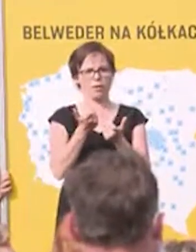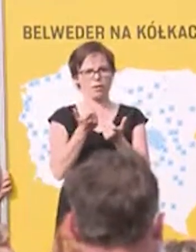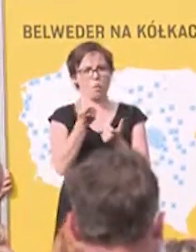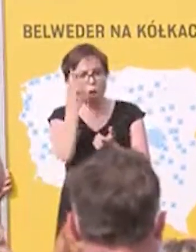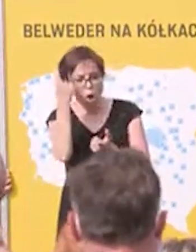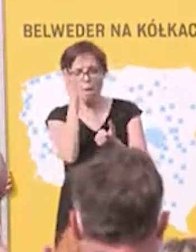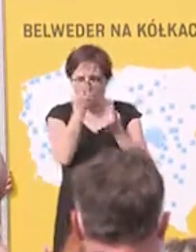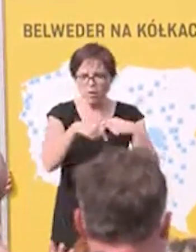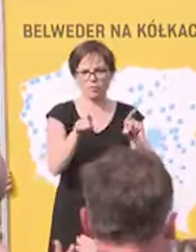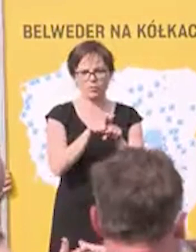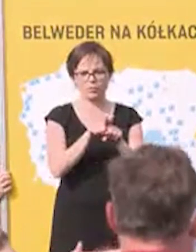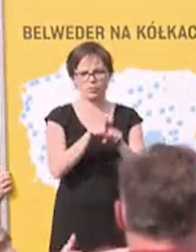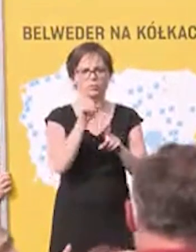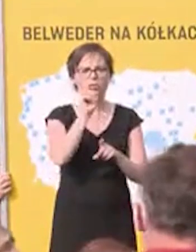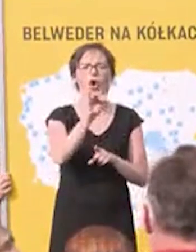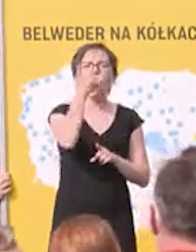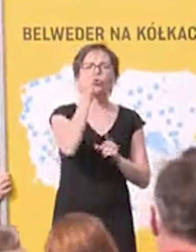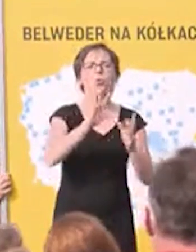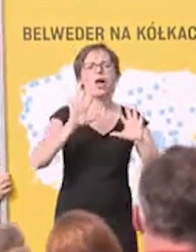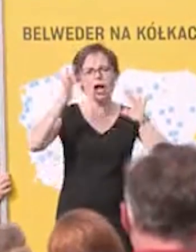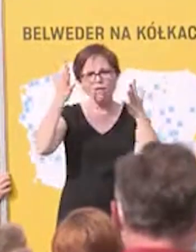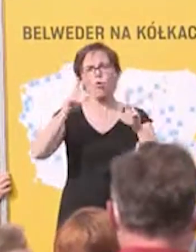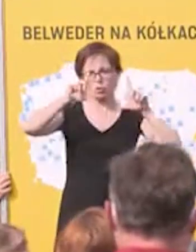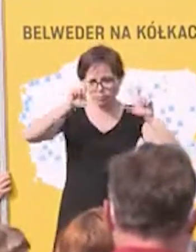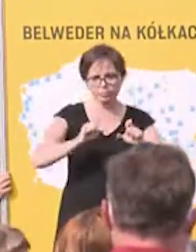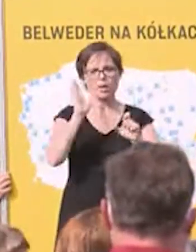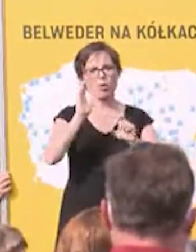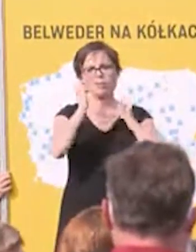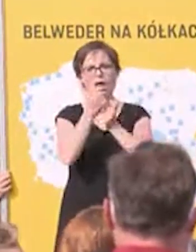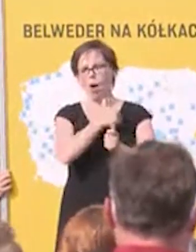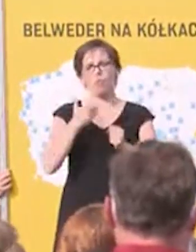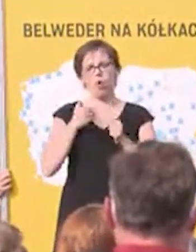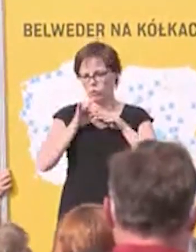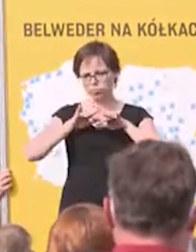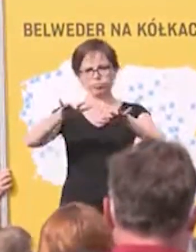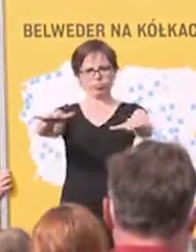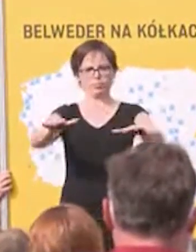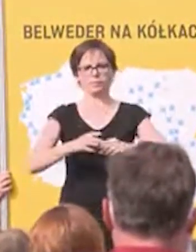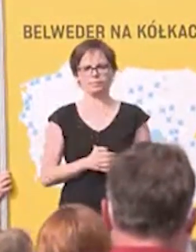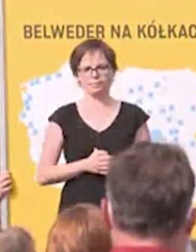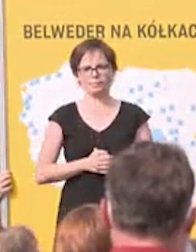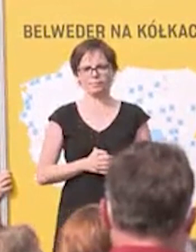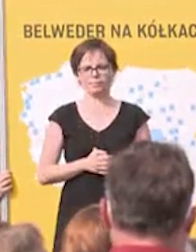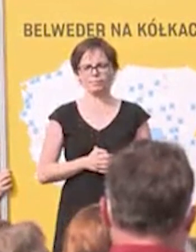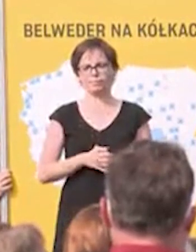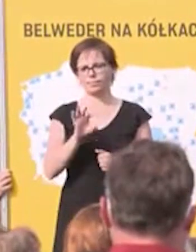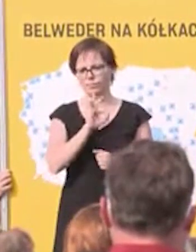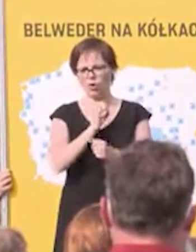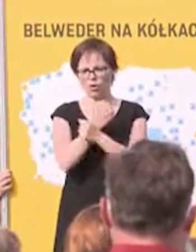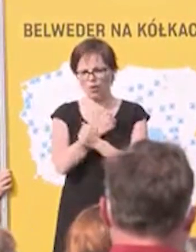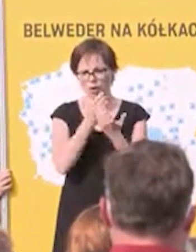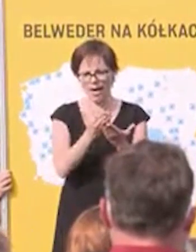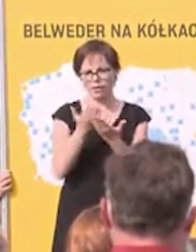życie. Ta żółta rewolucja się zaczęła i potoczyła się przez kraj. Moi drodzy, Ulo,